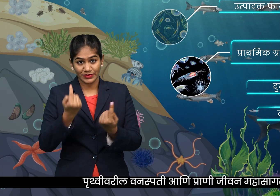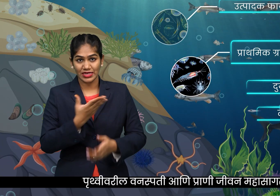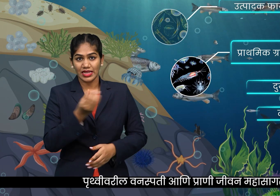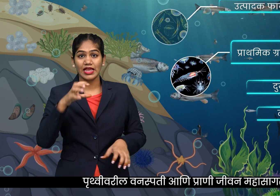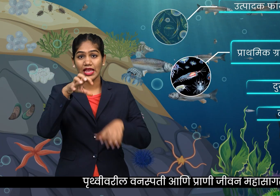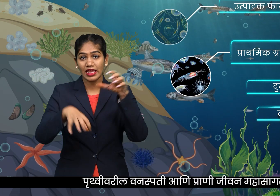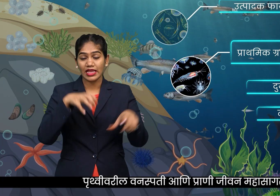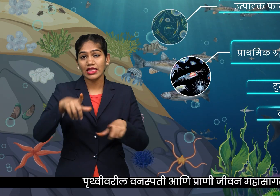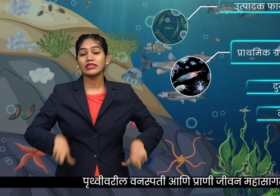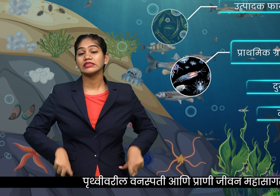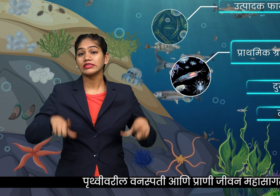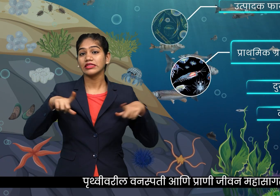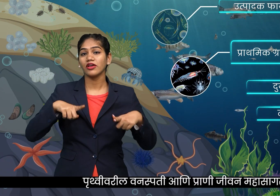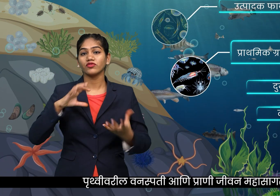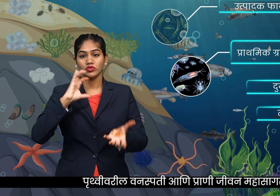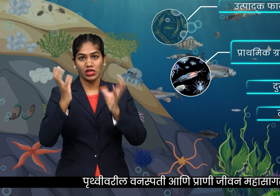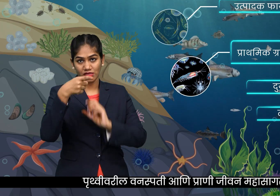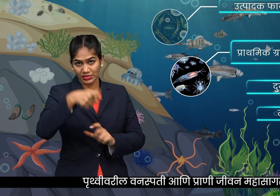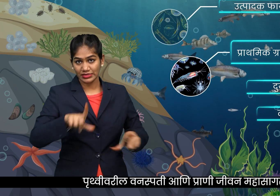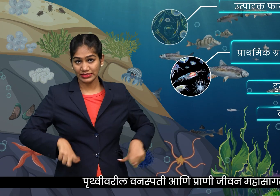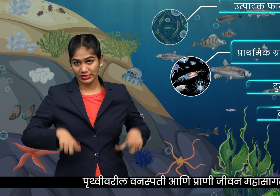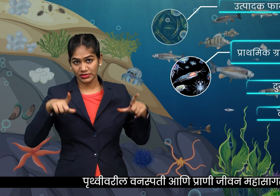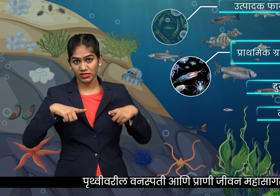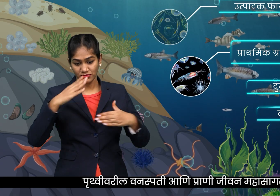पृथ्वीवरील वनस्पती आणि प्राणी जीवन